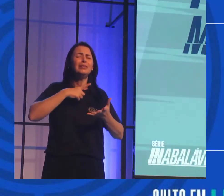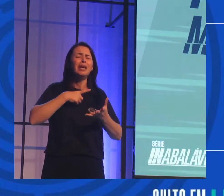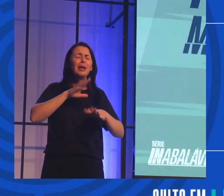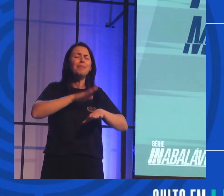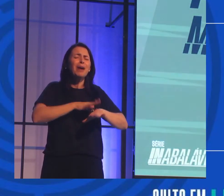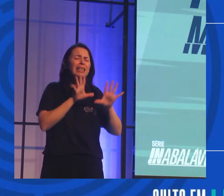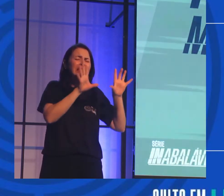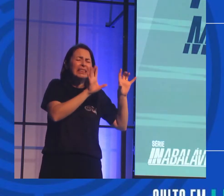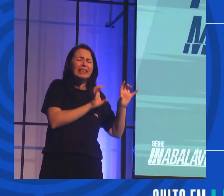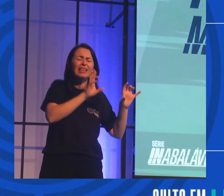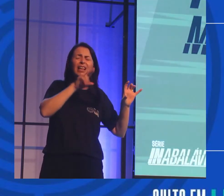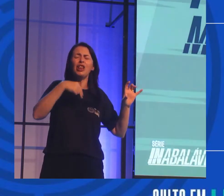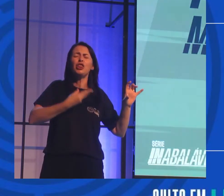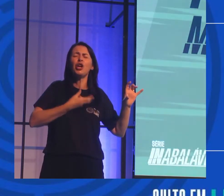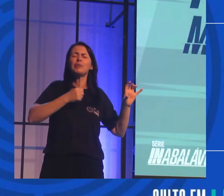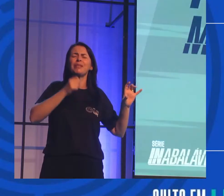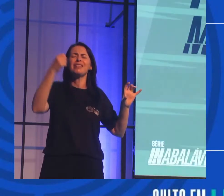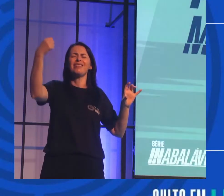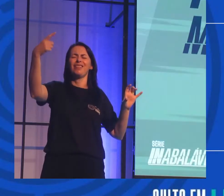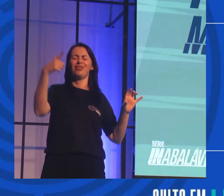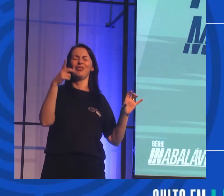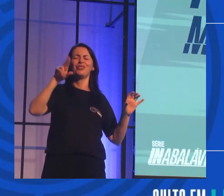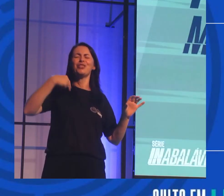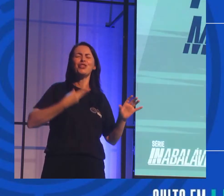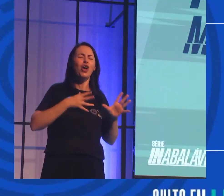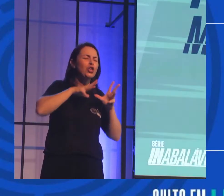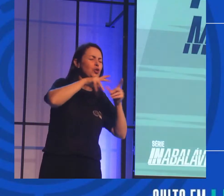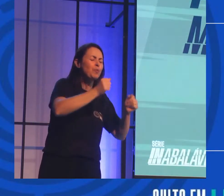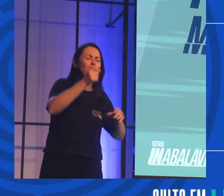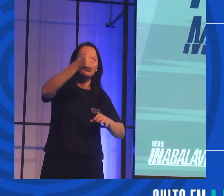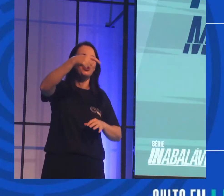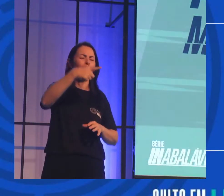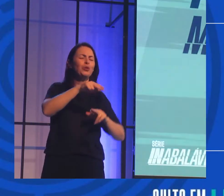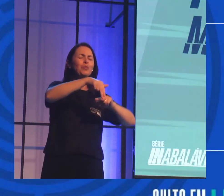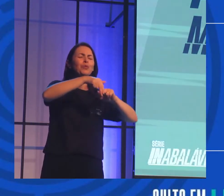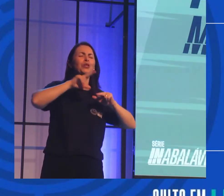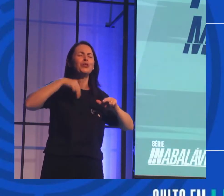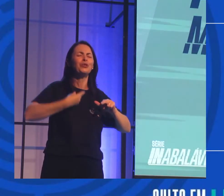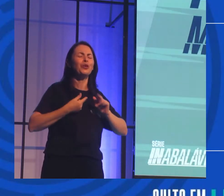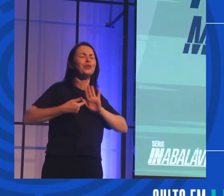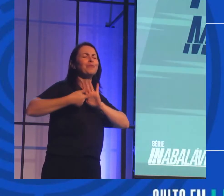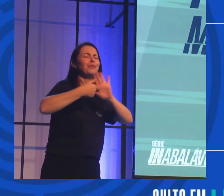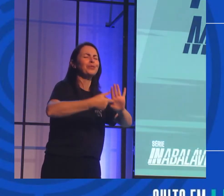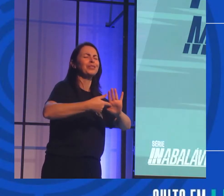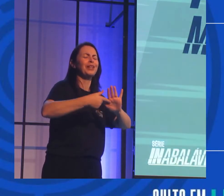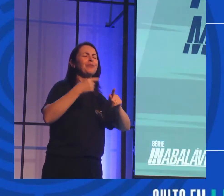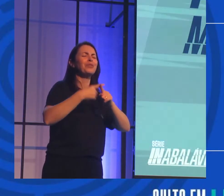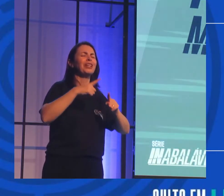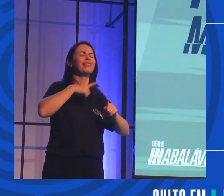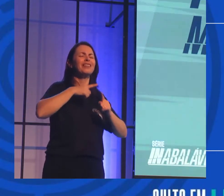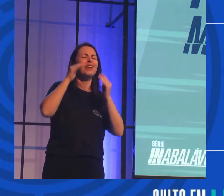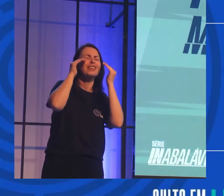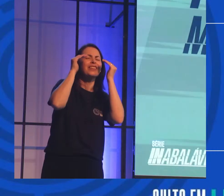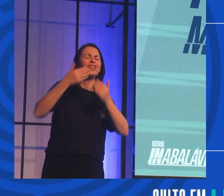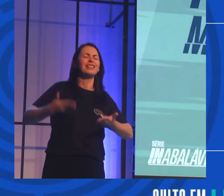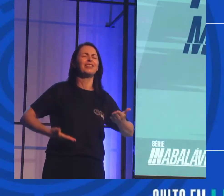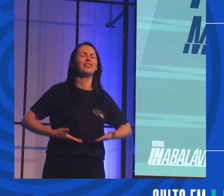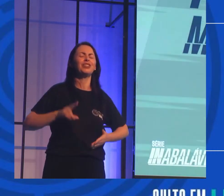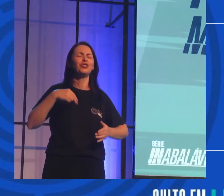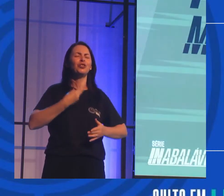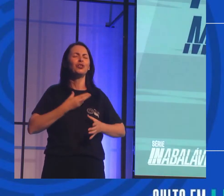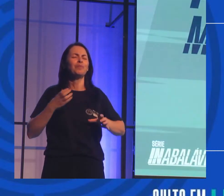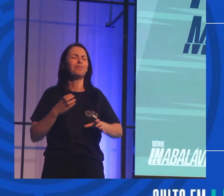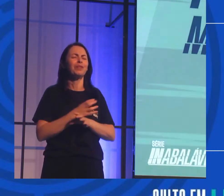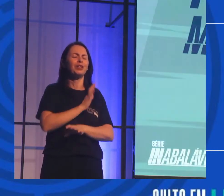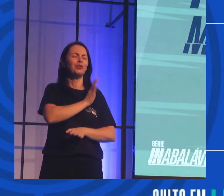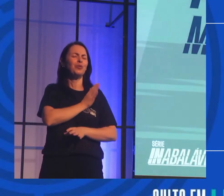fato devemos iluminar. E nós iluminamos quando de fato servimos com integridade, com inteireza de coração,